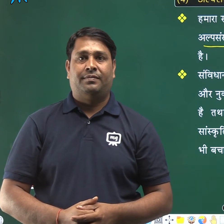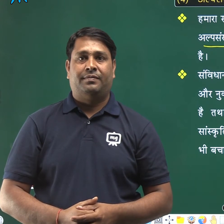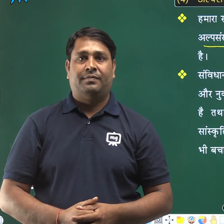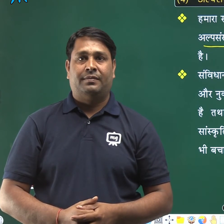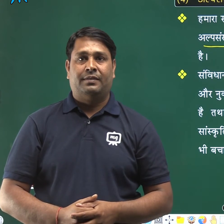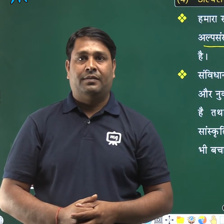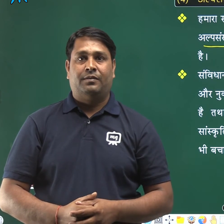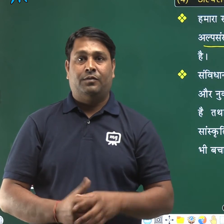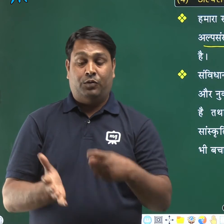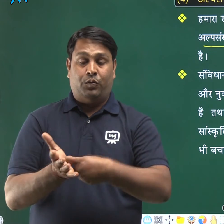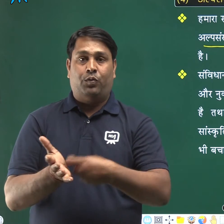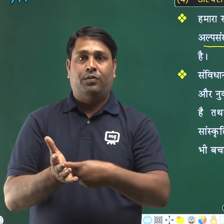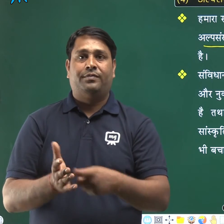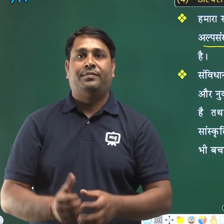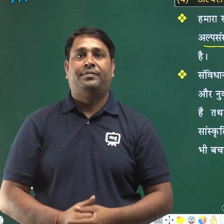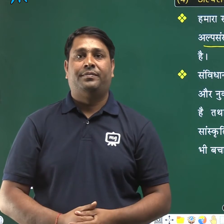प्रावधान